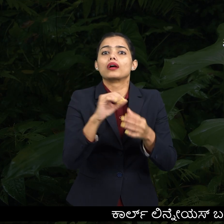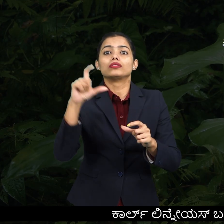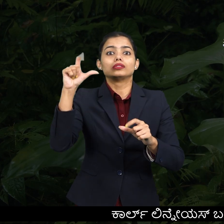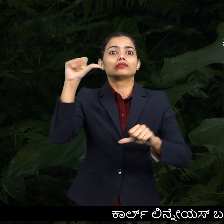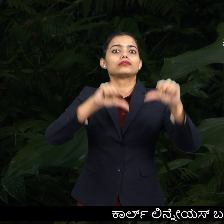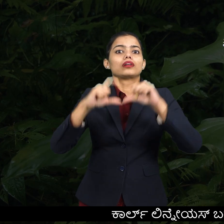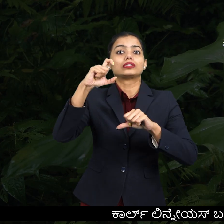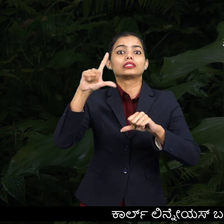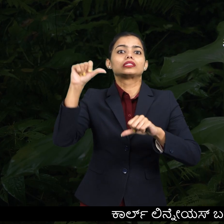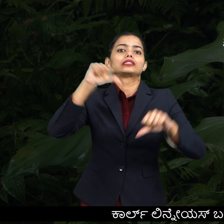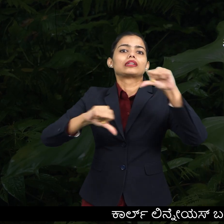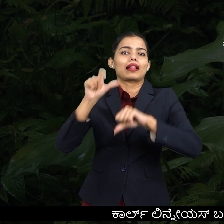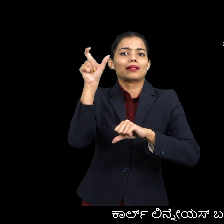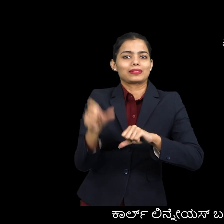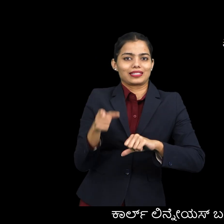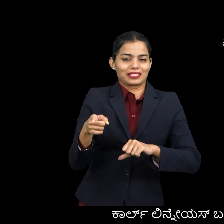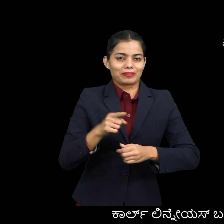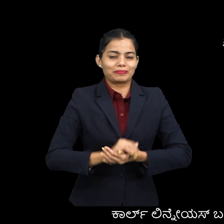ನಾಮಕರಣ.